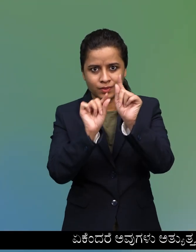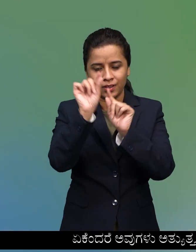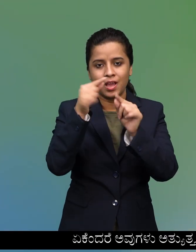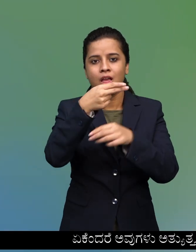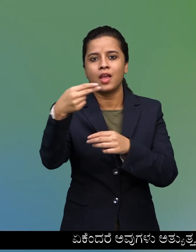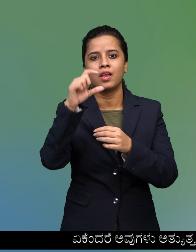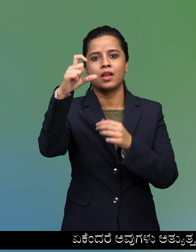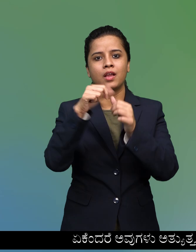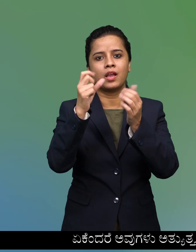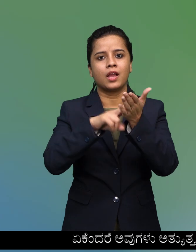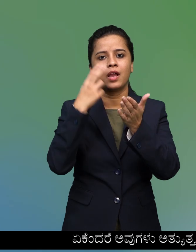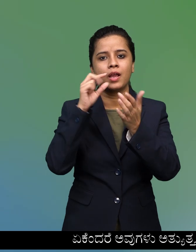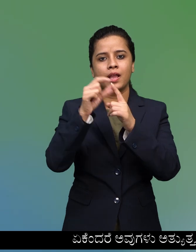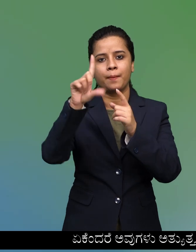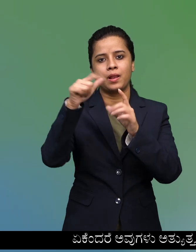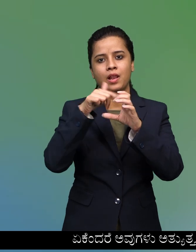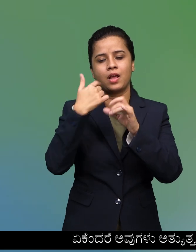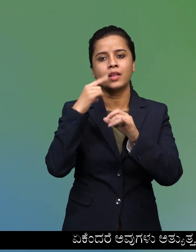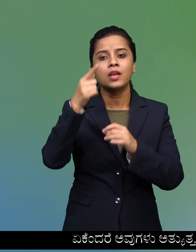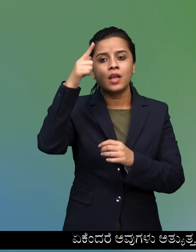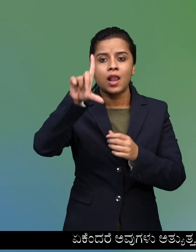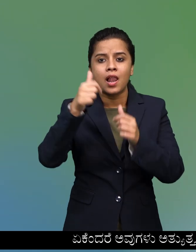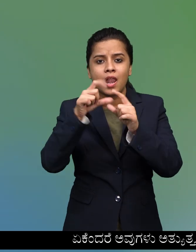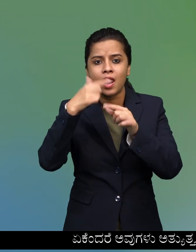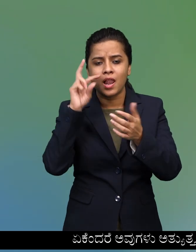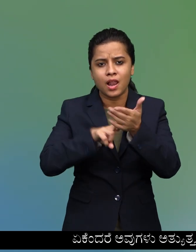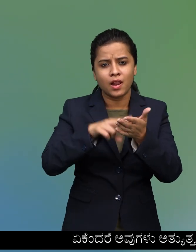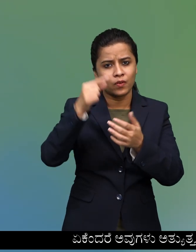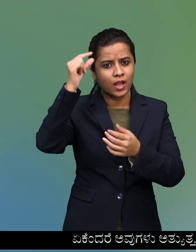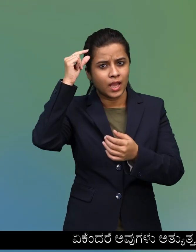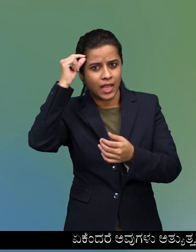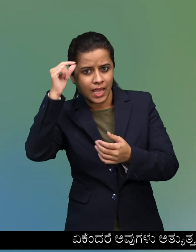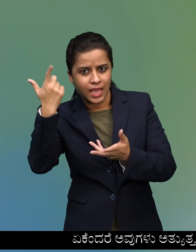ಏಕೆಂದರೆ ಅವುಗಳು ಅತ್ಯುತ್ತಮವಾದ ಕೂದಲಿನಂತೆ ತುಂಬಾ ತೆಳುವಾಗಿರುತ್ತವೆ.